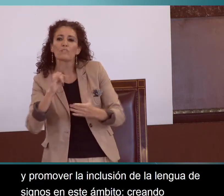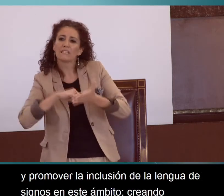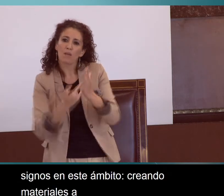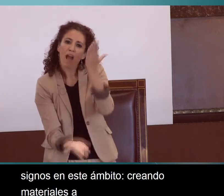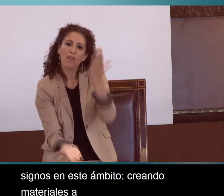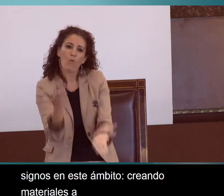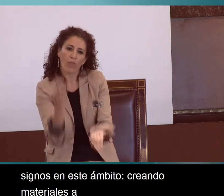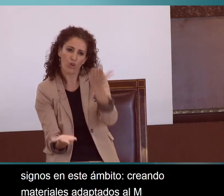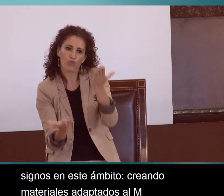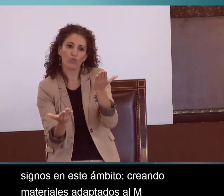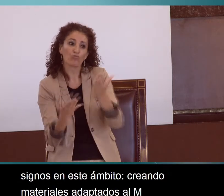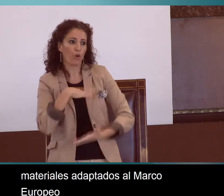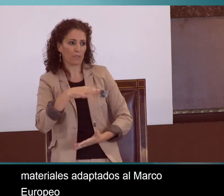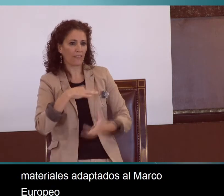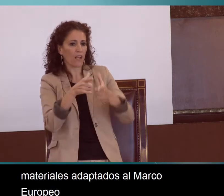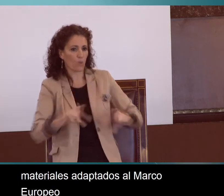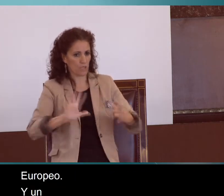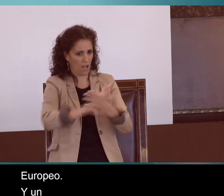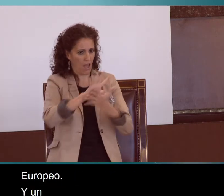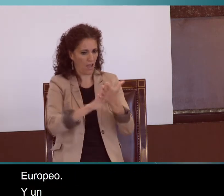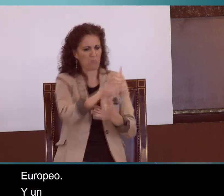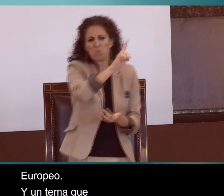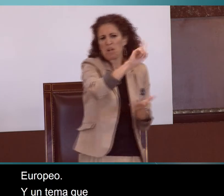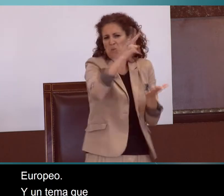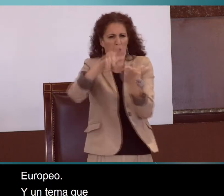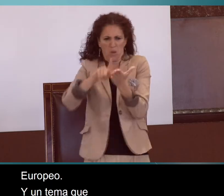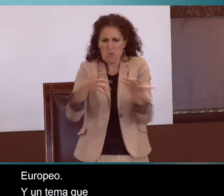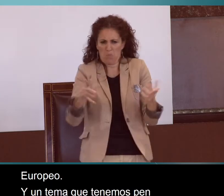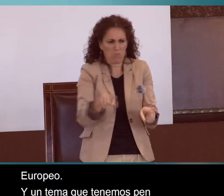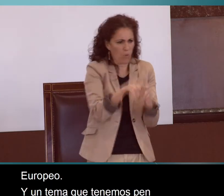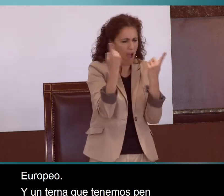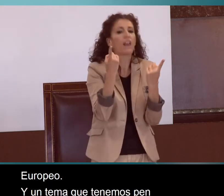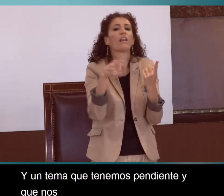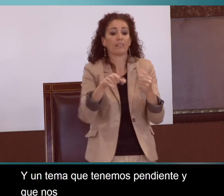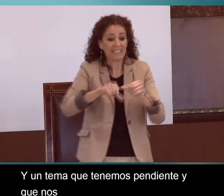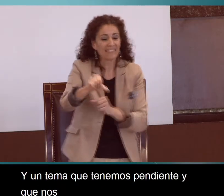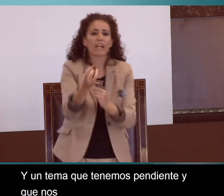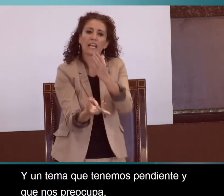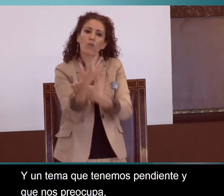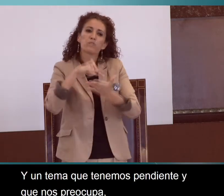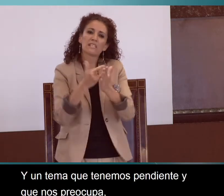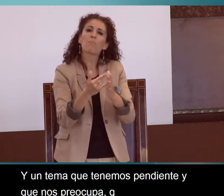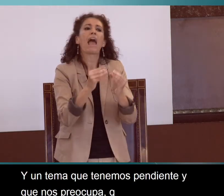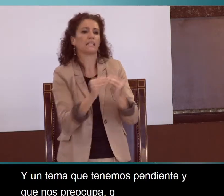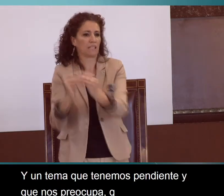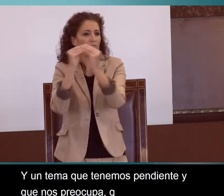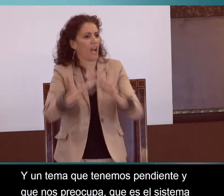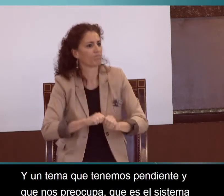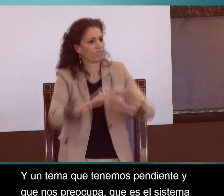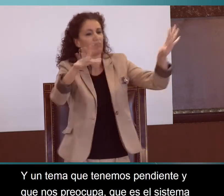pendiente y que nos preocupa que es el sistema de evaluación de competencias lingüísticas de la lengua de signos independientemente de que hablamos como primera o segunda lengua. Crea